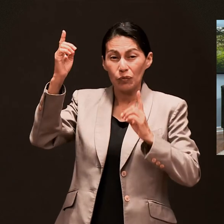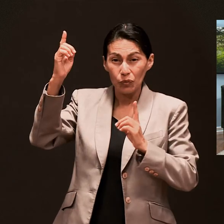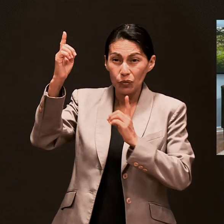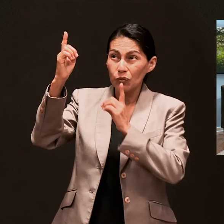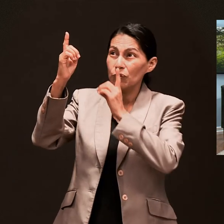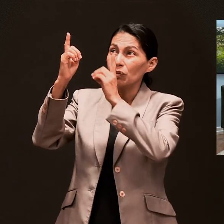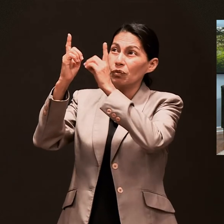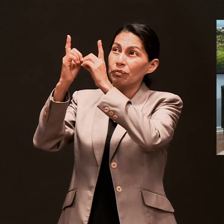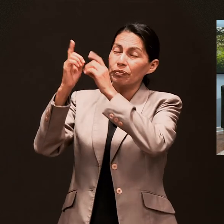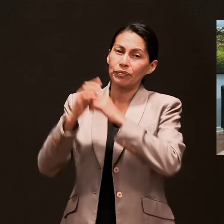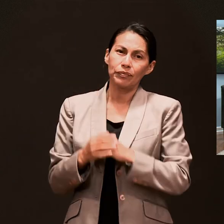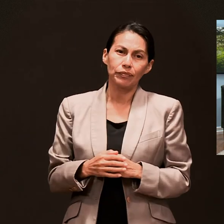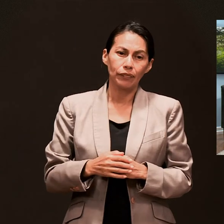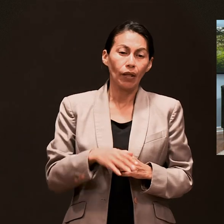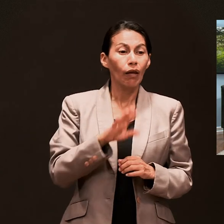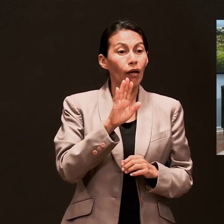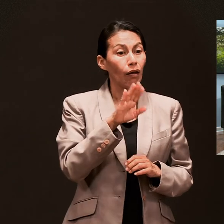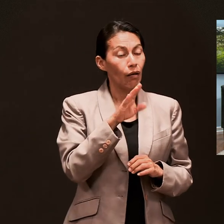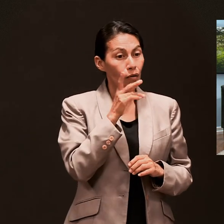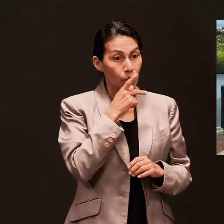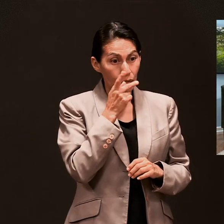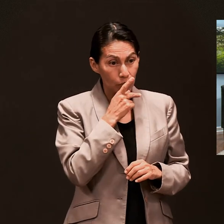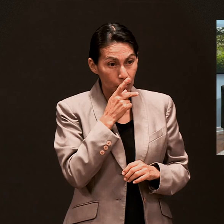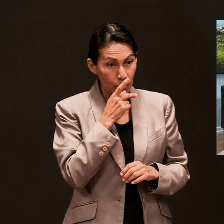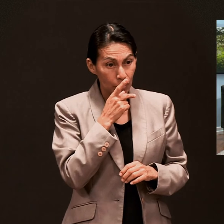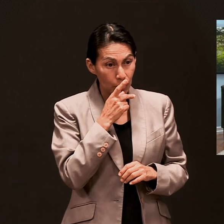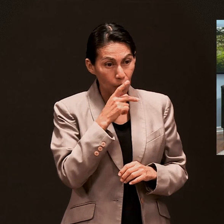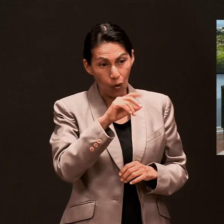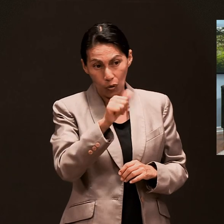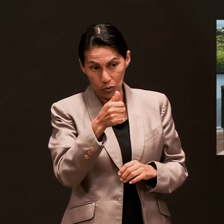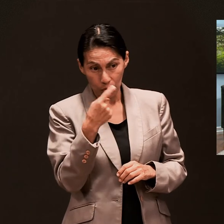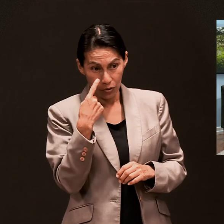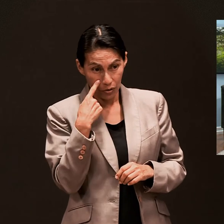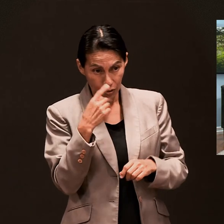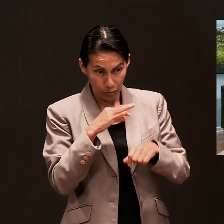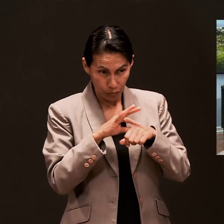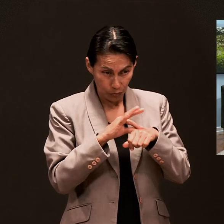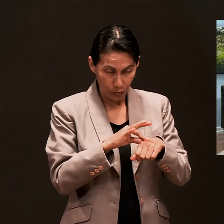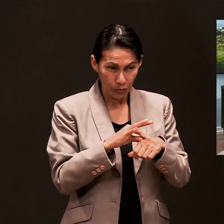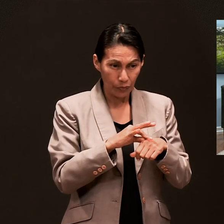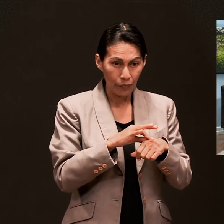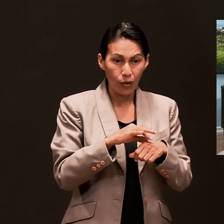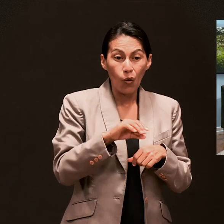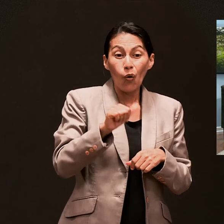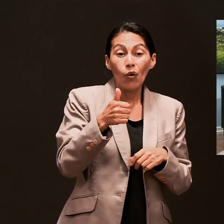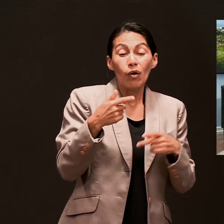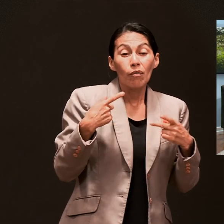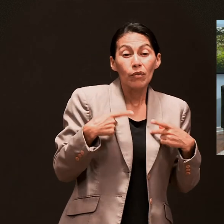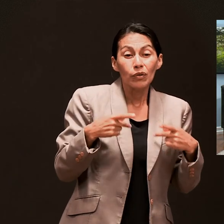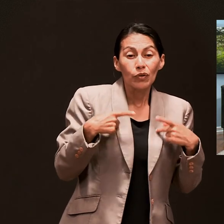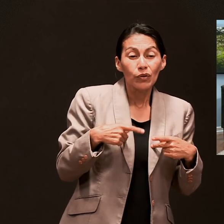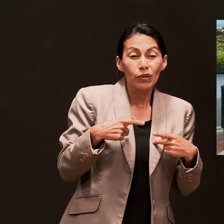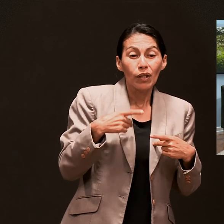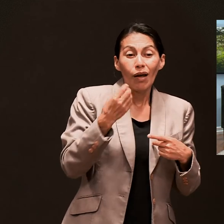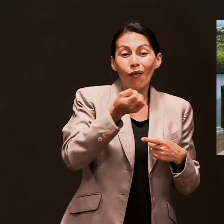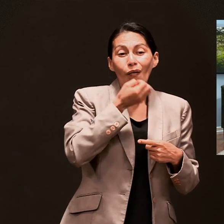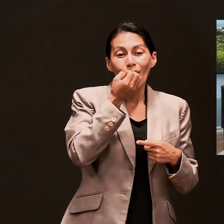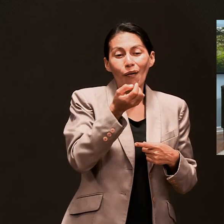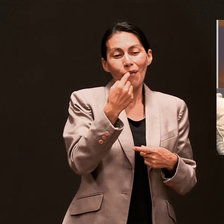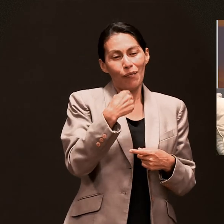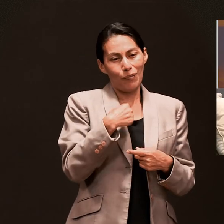a Dios y alguien más Estaba orando por mi pastor Quiero comentarle el otro testimonio